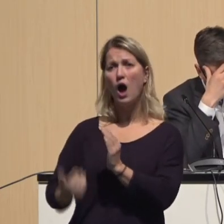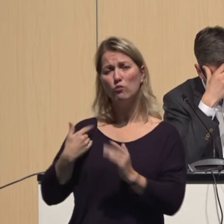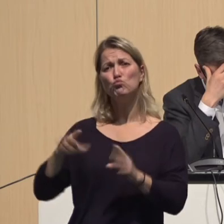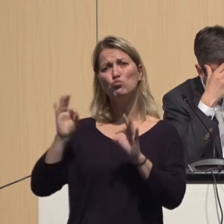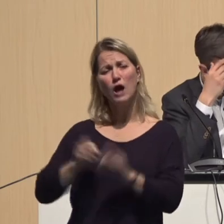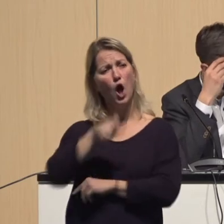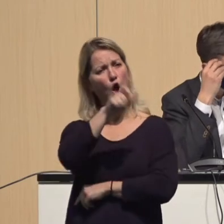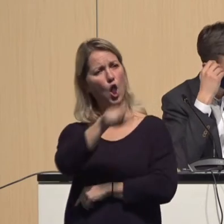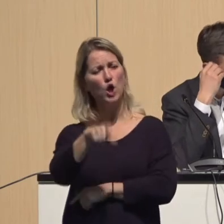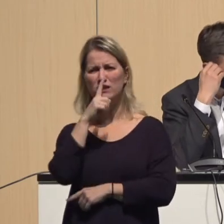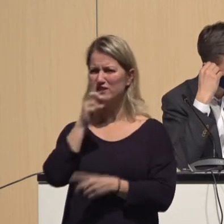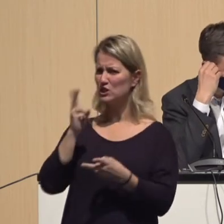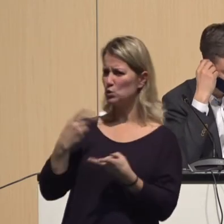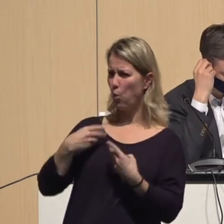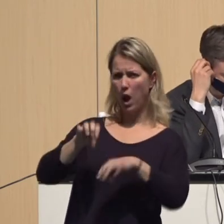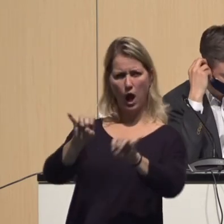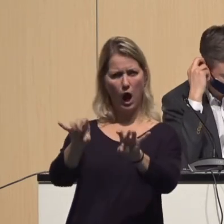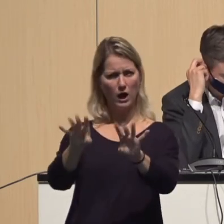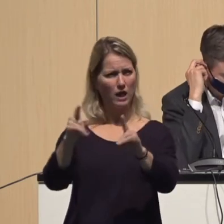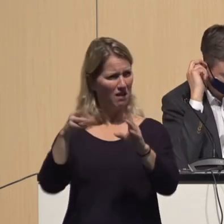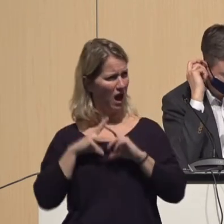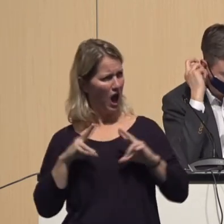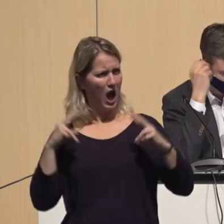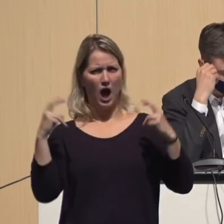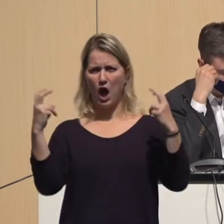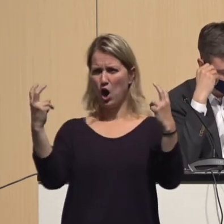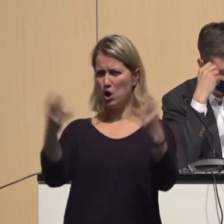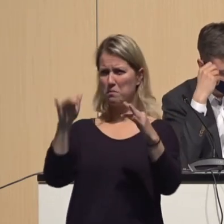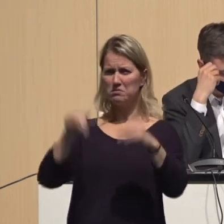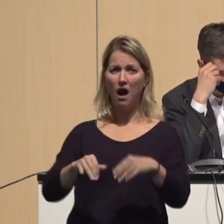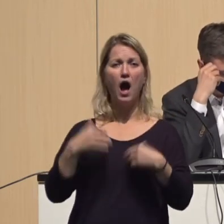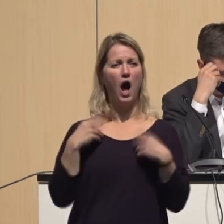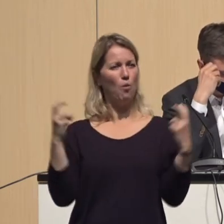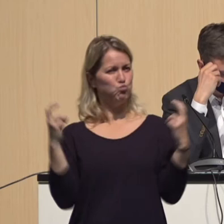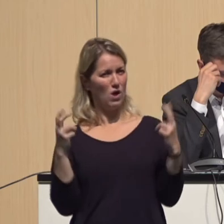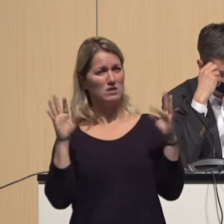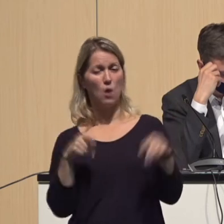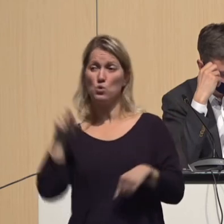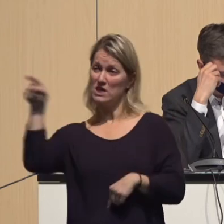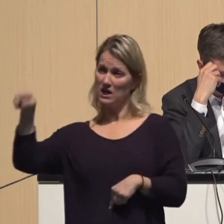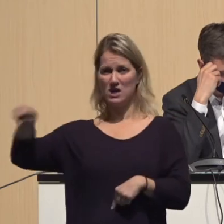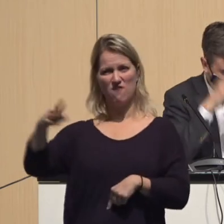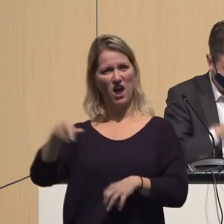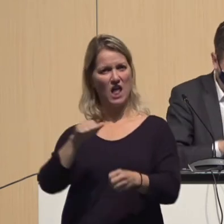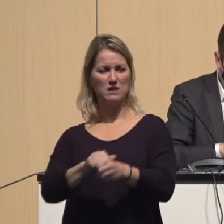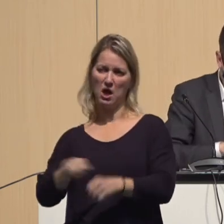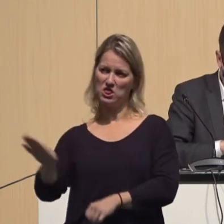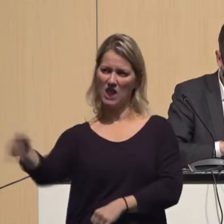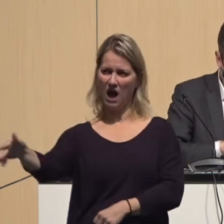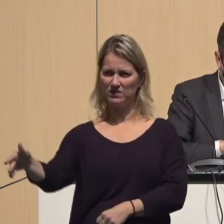Leuten erklären, wir sitzen hier in so einem Raum und die dürfen nicht auf den Weihnachtsmarkt, dann frage ich